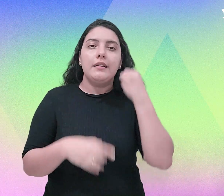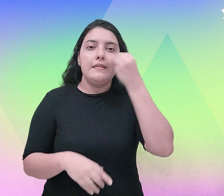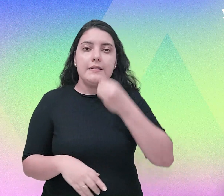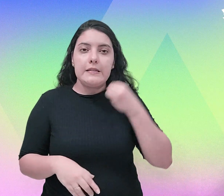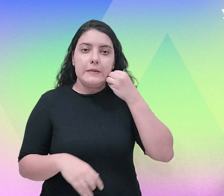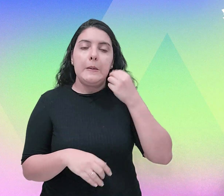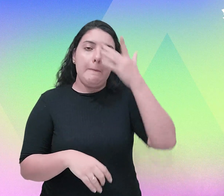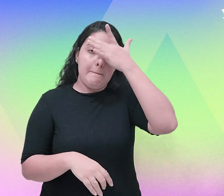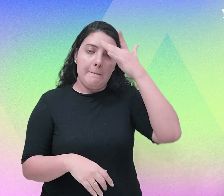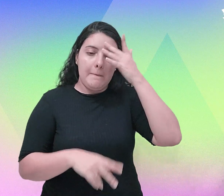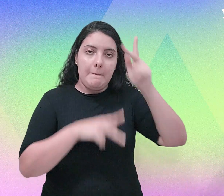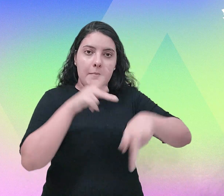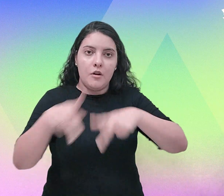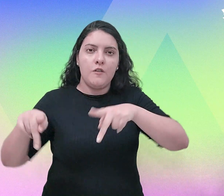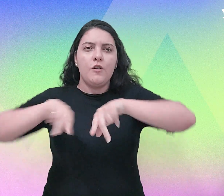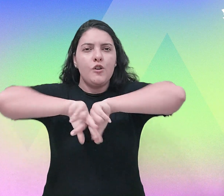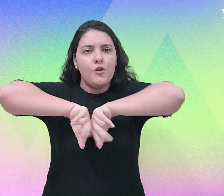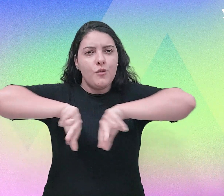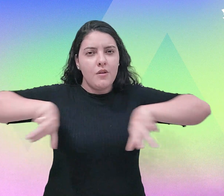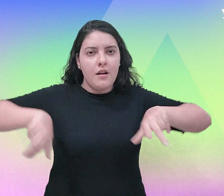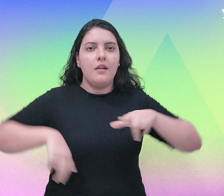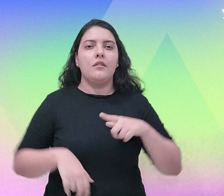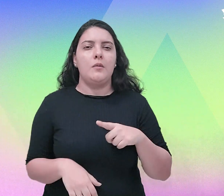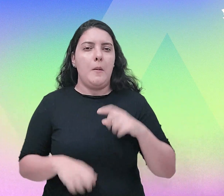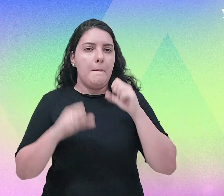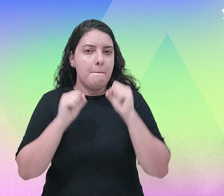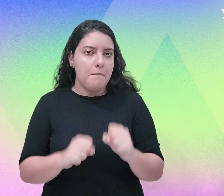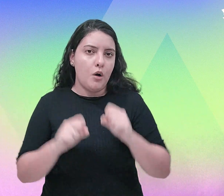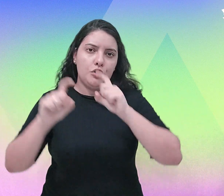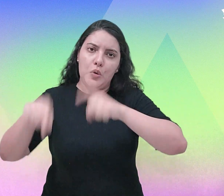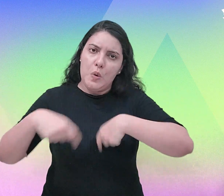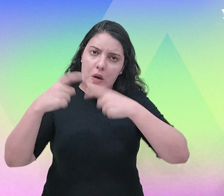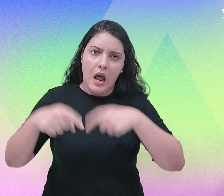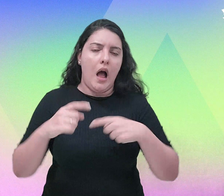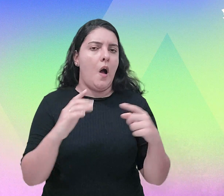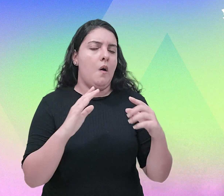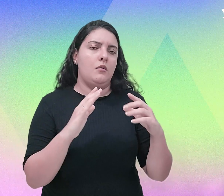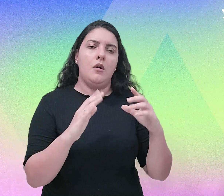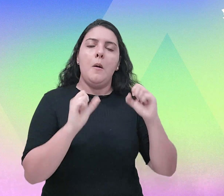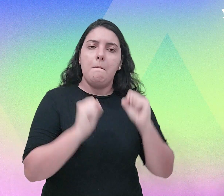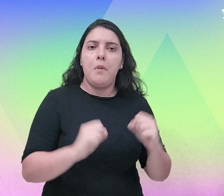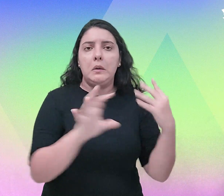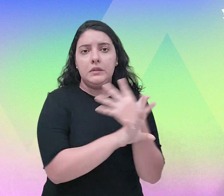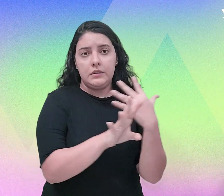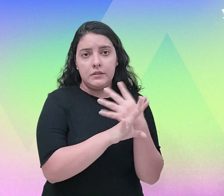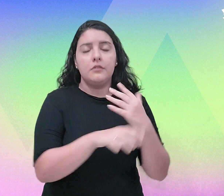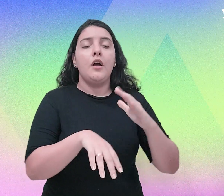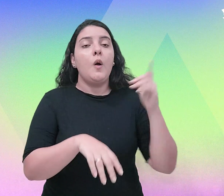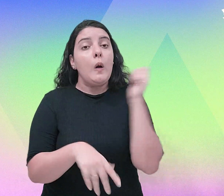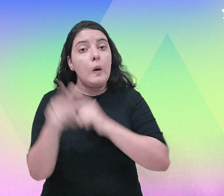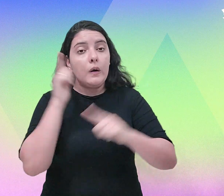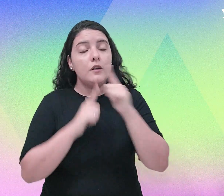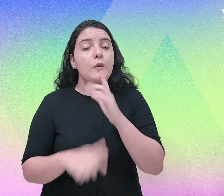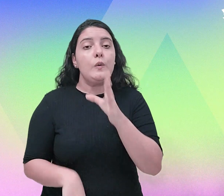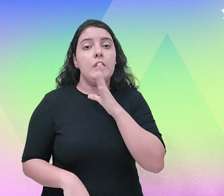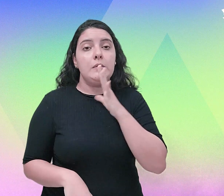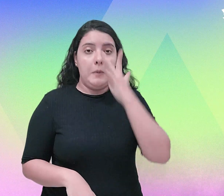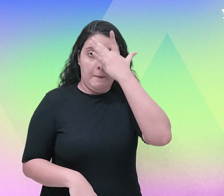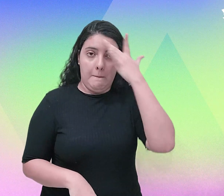das populações de divers o urbano e Rural viabilizando a construção do conhecimento Popular EA